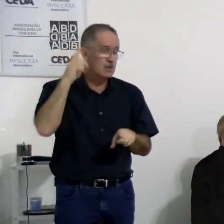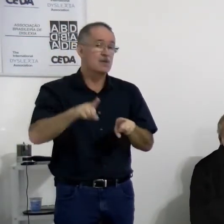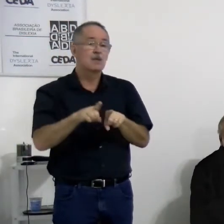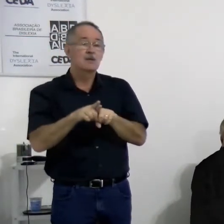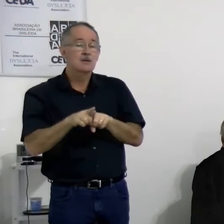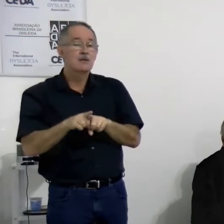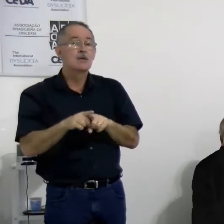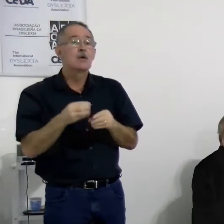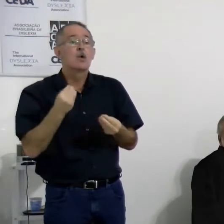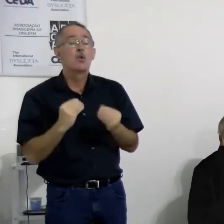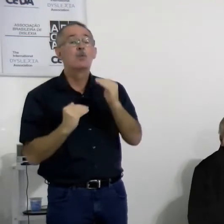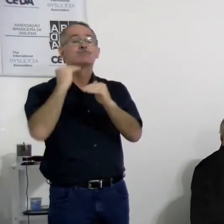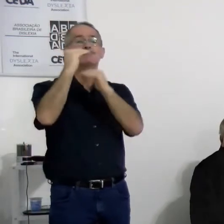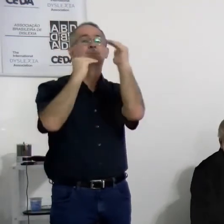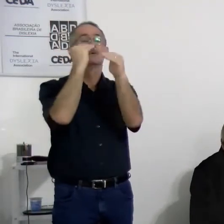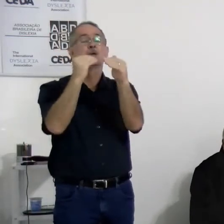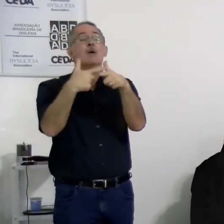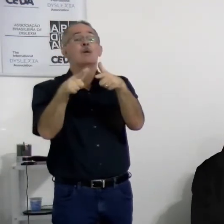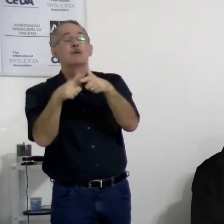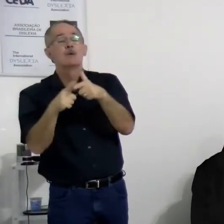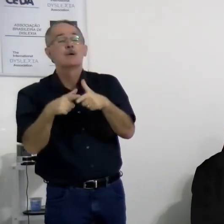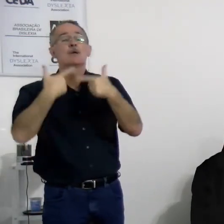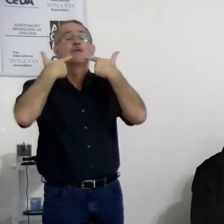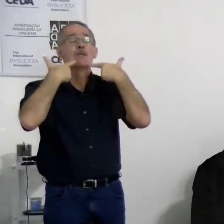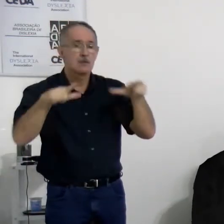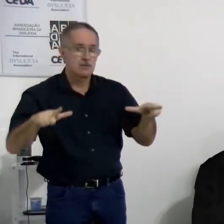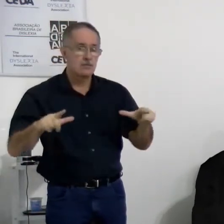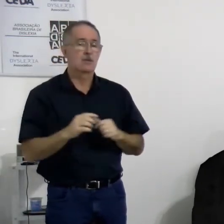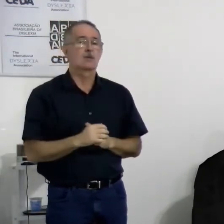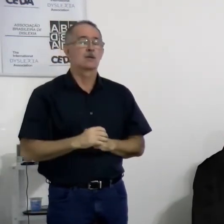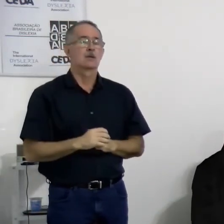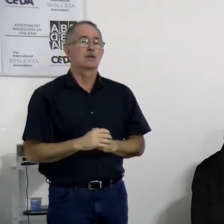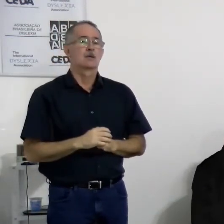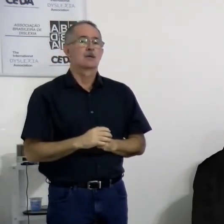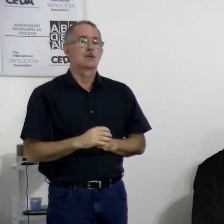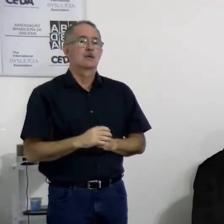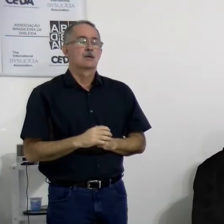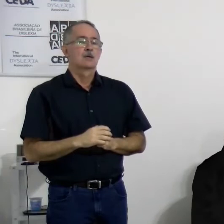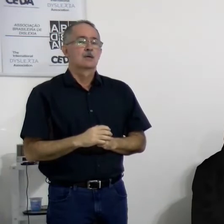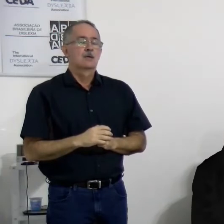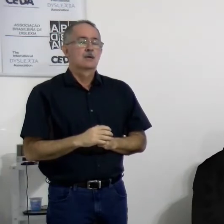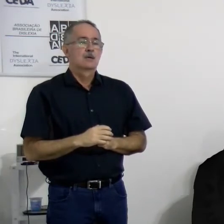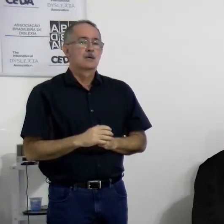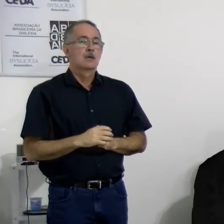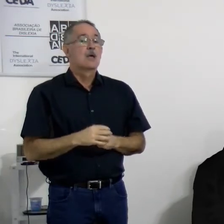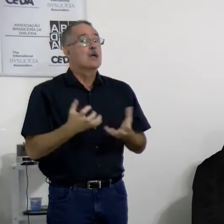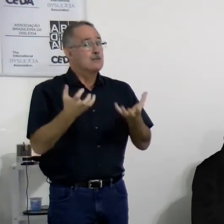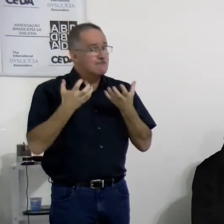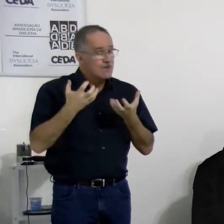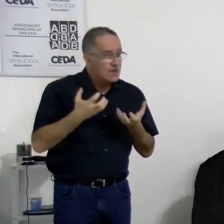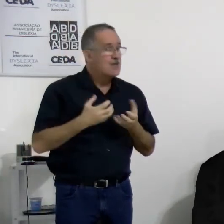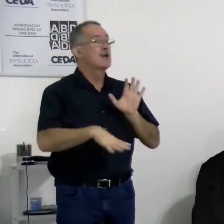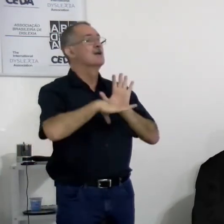na área de desenvolvimento de distúrbios de linguagem. So like many of you, I like to help people.